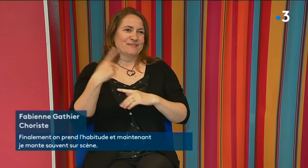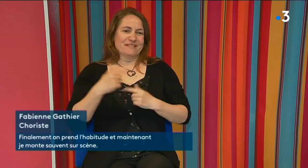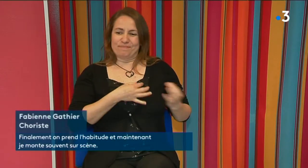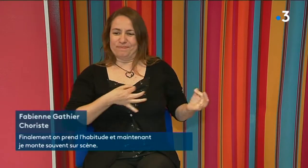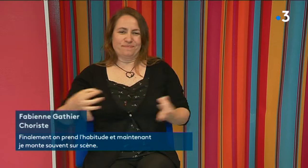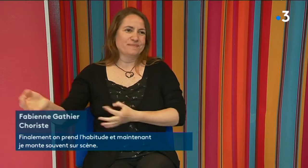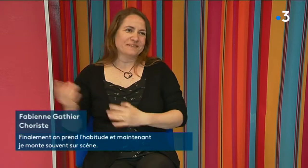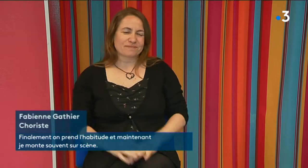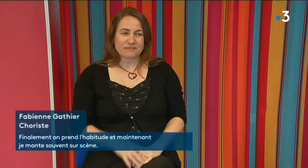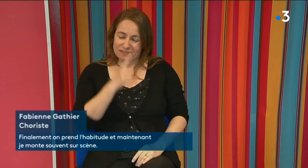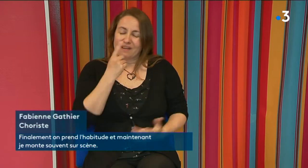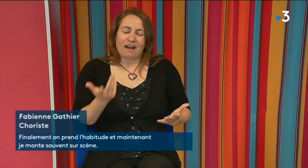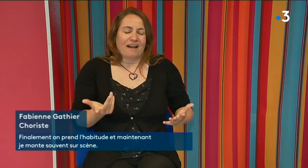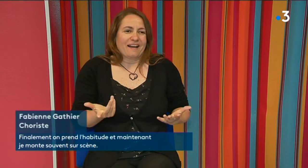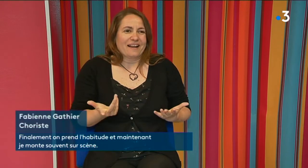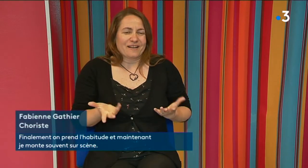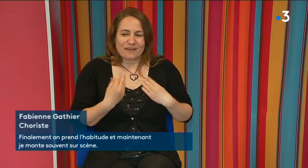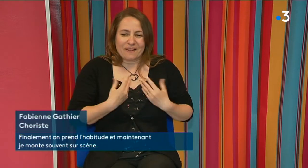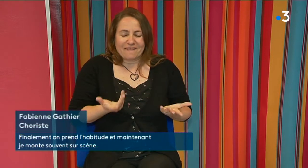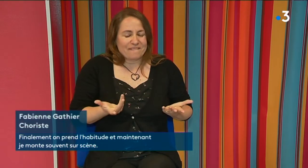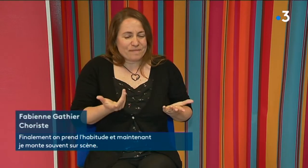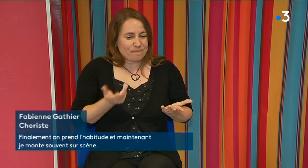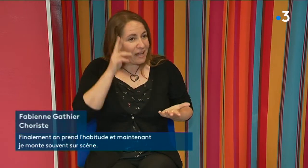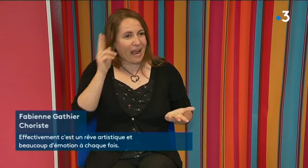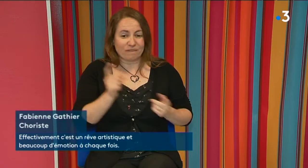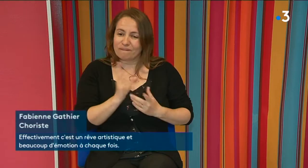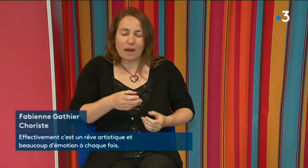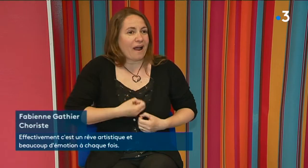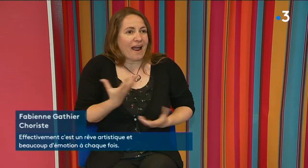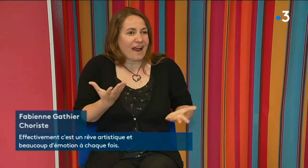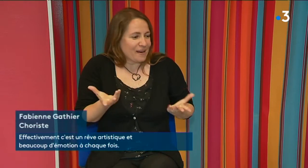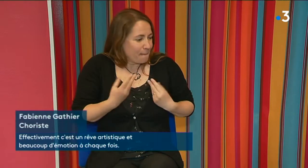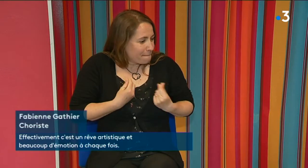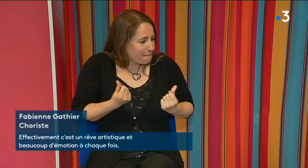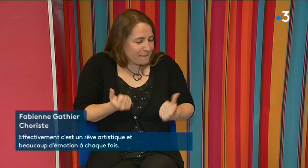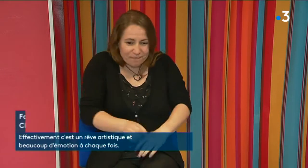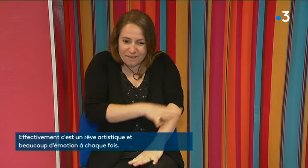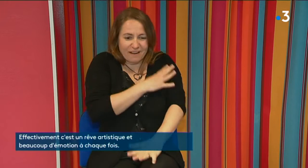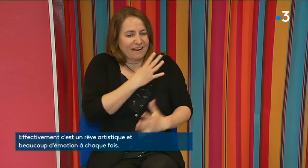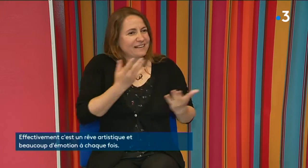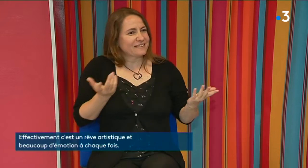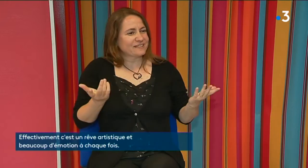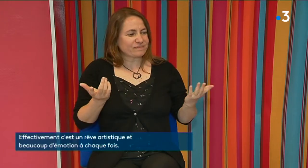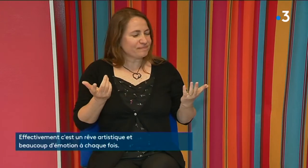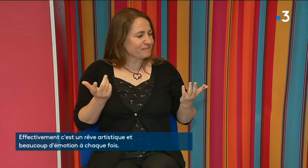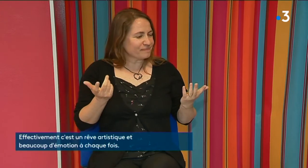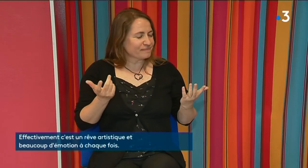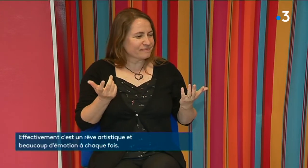Finalement, on prend l'habitude et maintenant, oui, souvent je monte sur scène. Et effectivement, c'est un rêve artistique, c'est beaucoup d'émotions à chaque